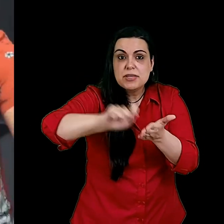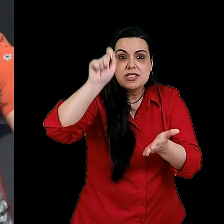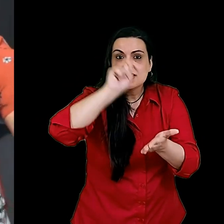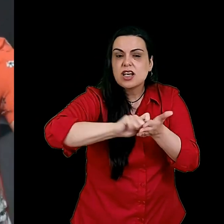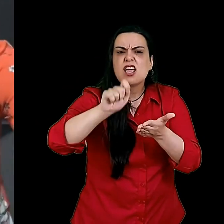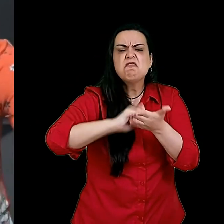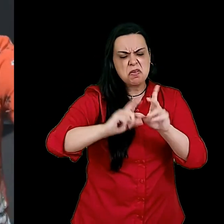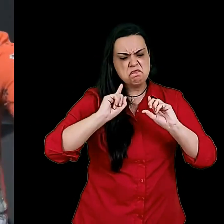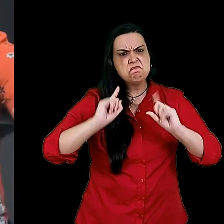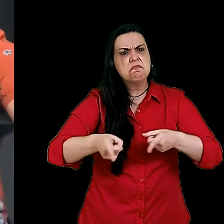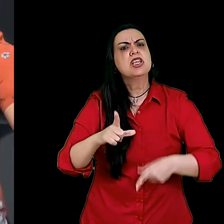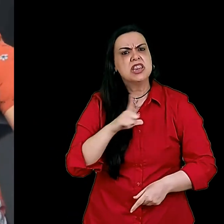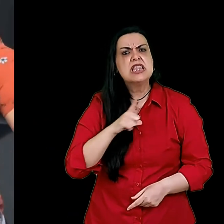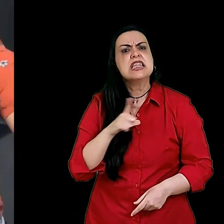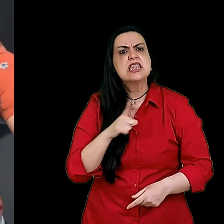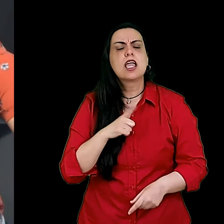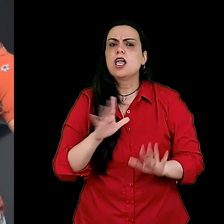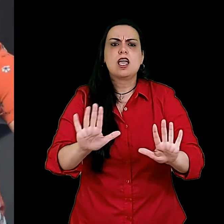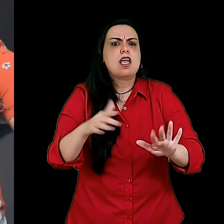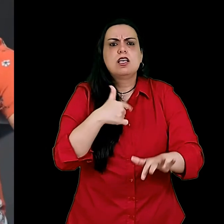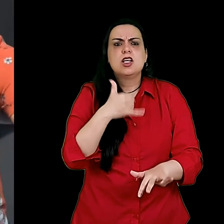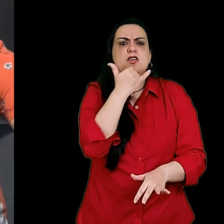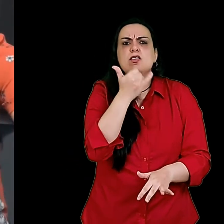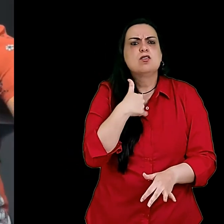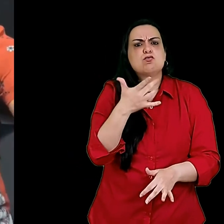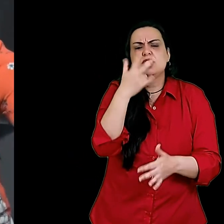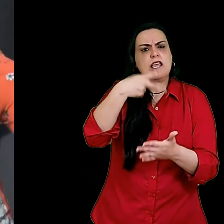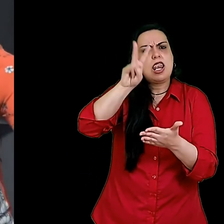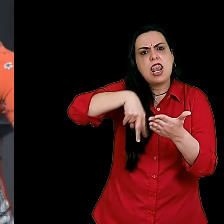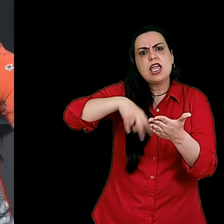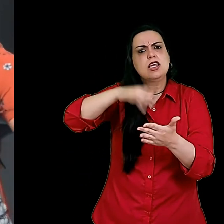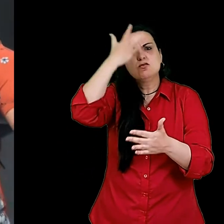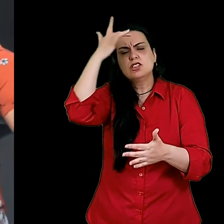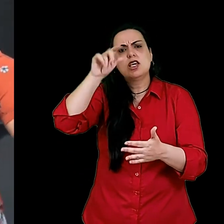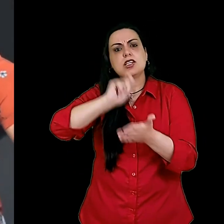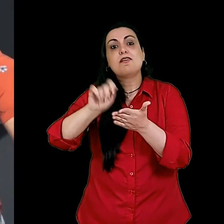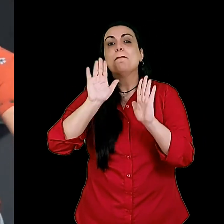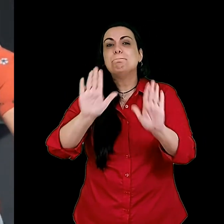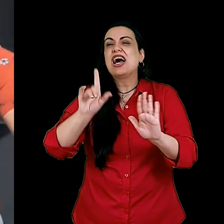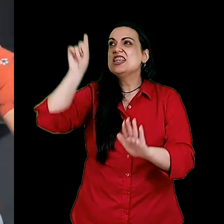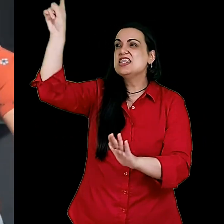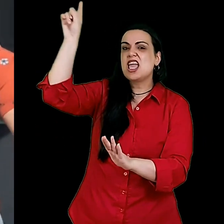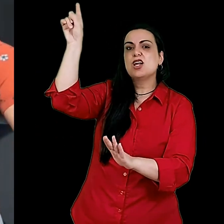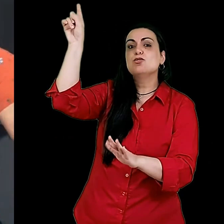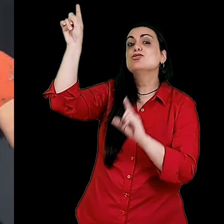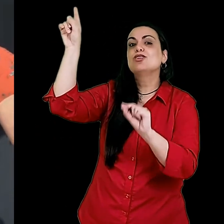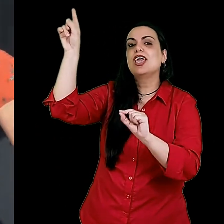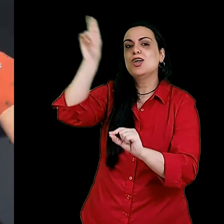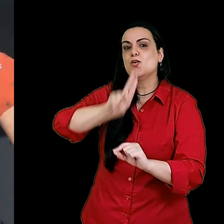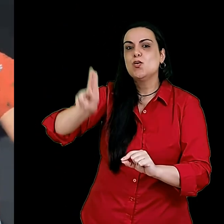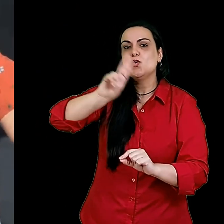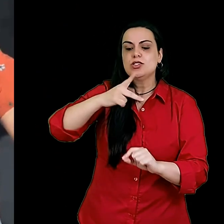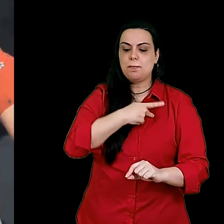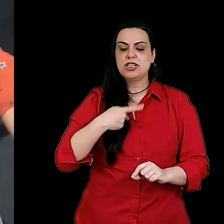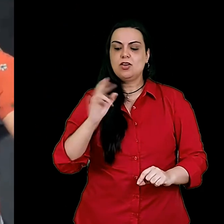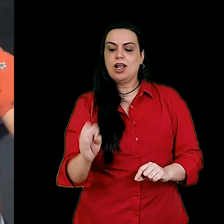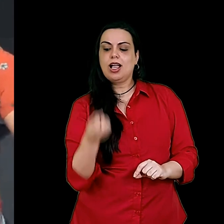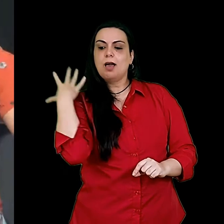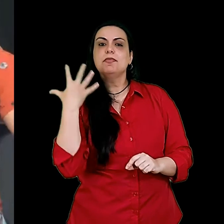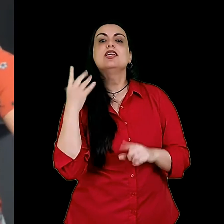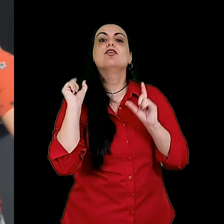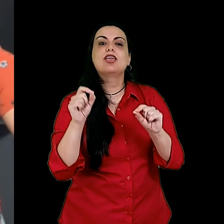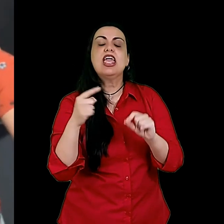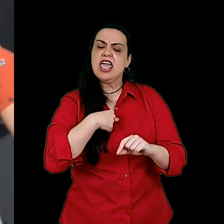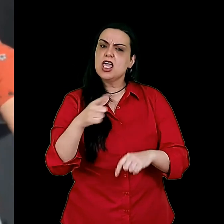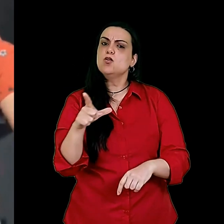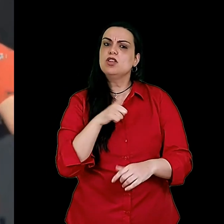que não sabe ler, não sabe escrever e está aqui dizendo, eu não sei ler e não sei escrever. Mas Deus está usando a pastora Camila para dizer que Deus vai usar